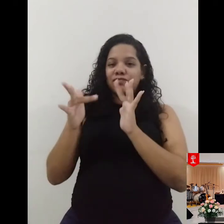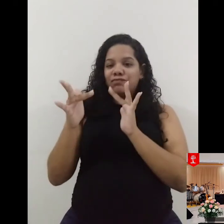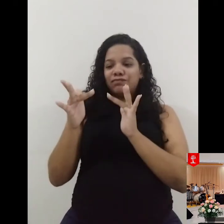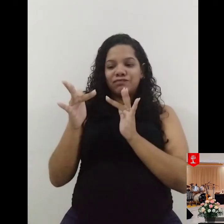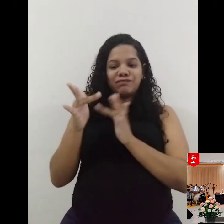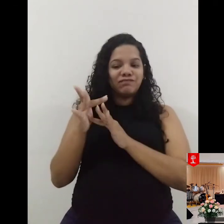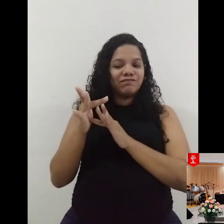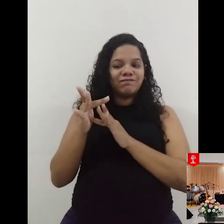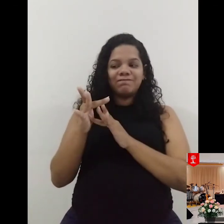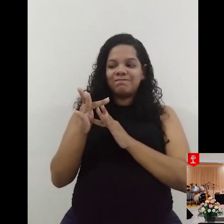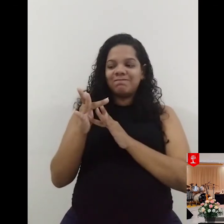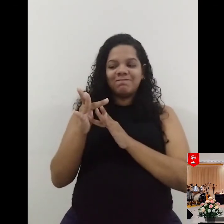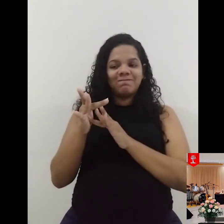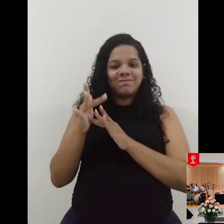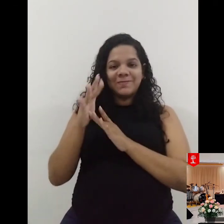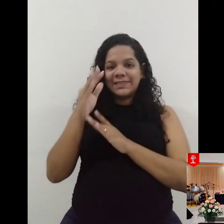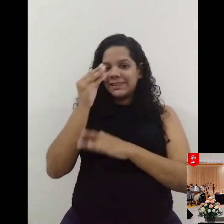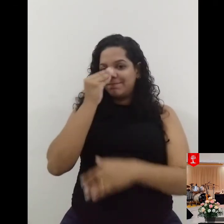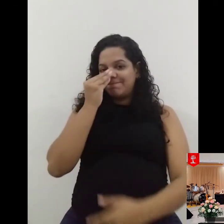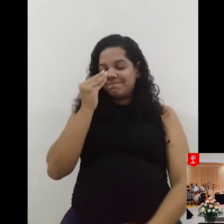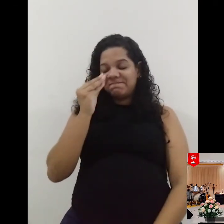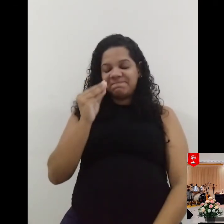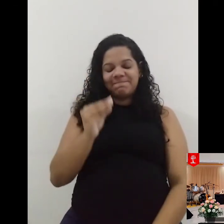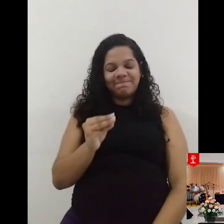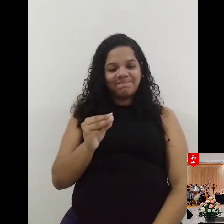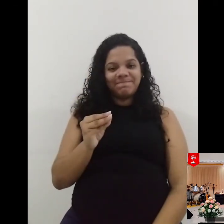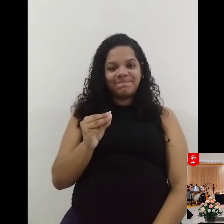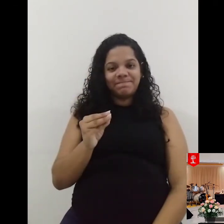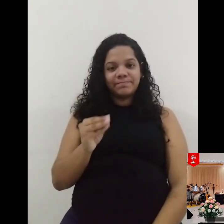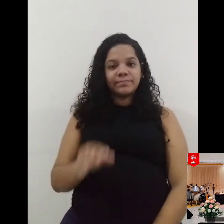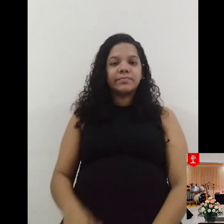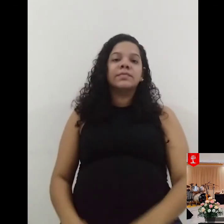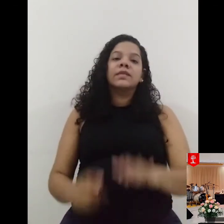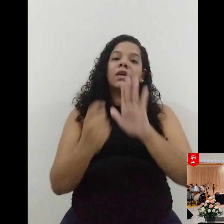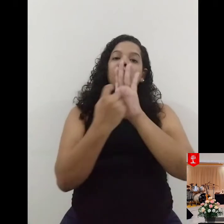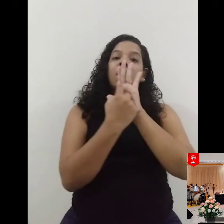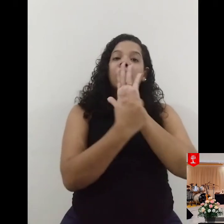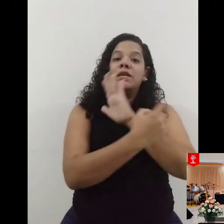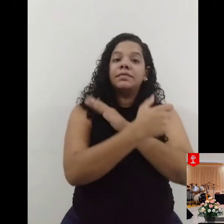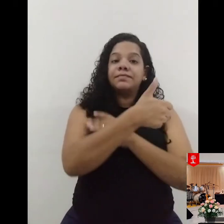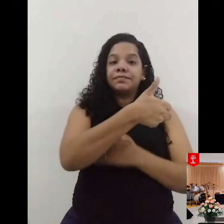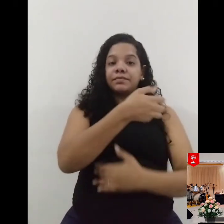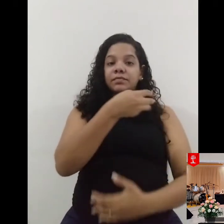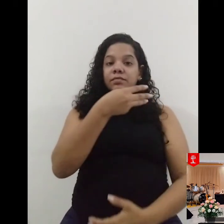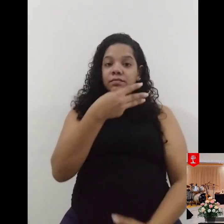E ele nem ousava olhar para o céu, talvez cabisbaixos,